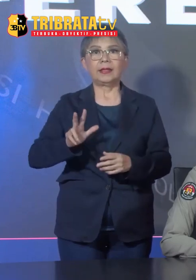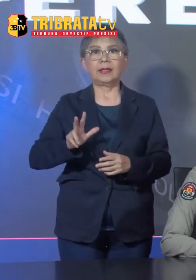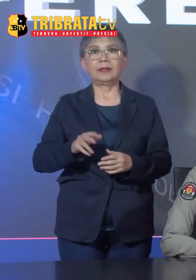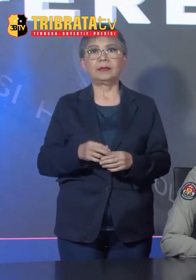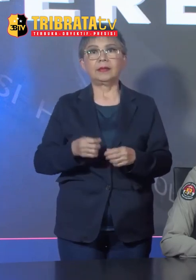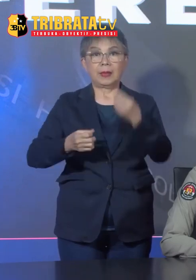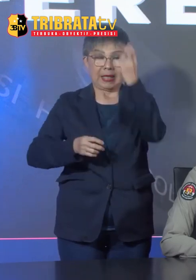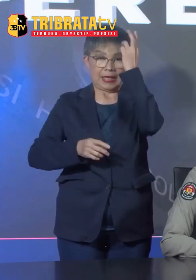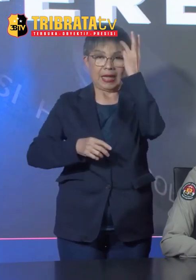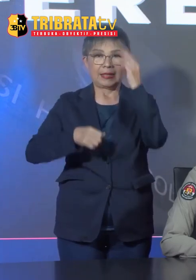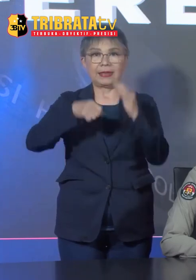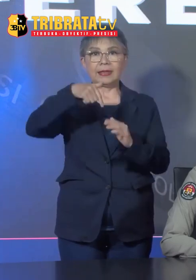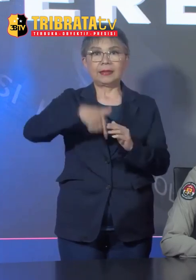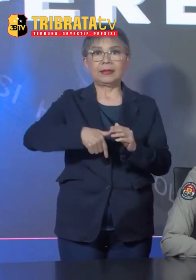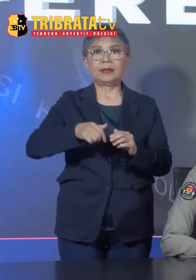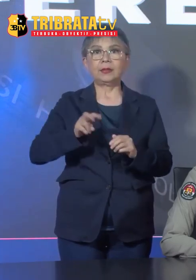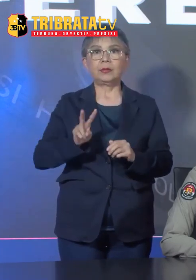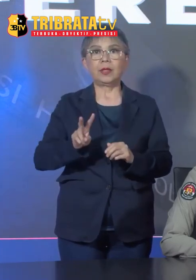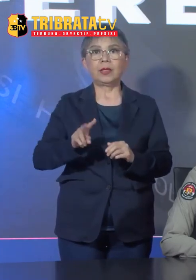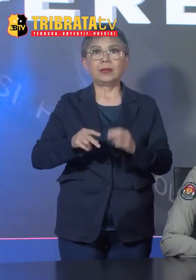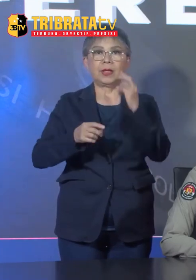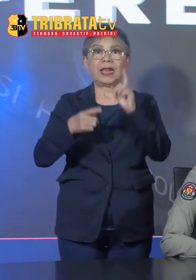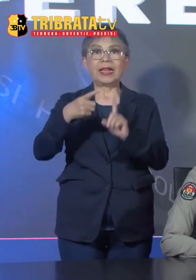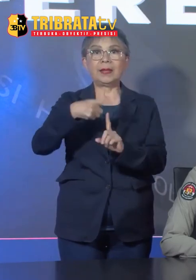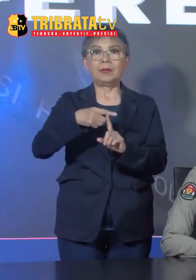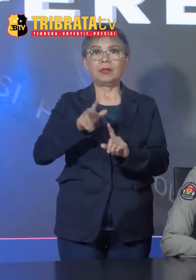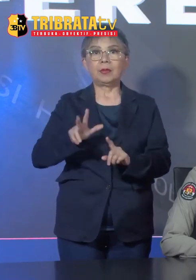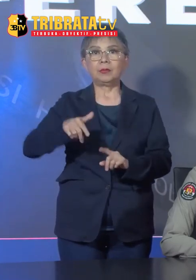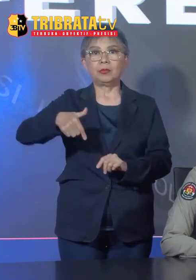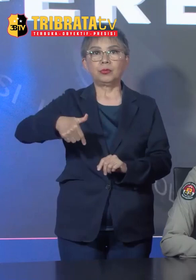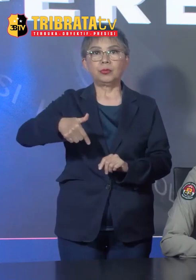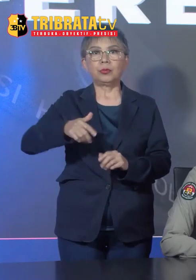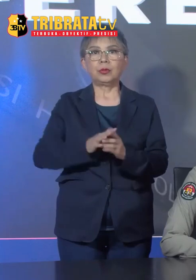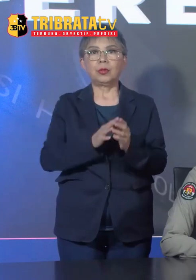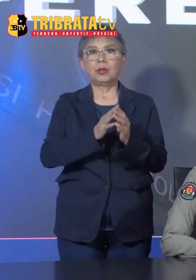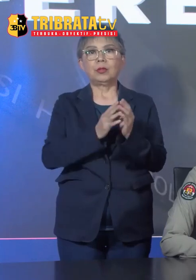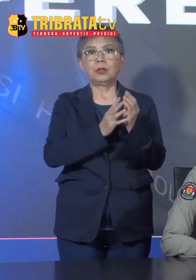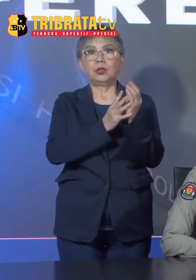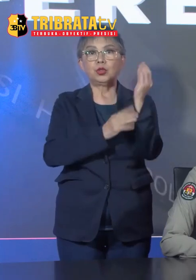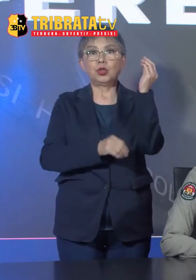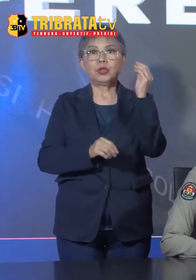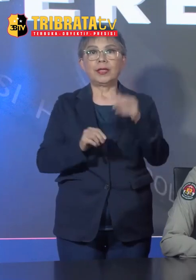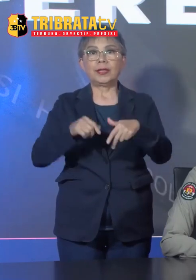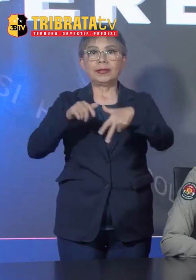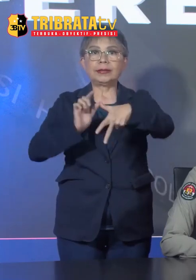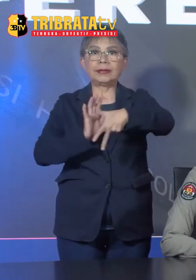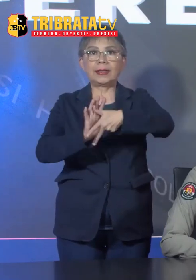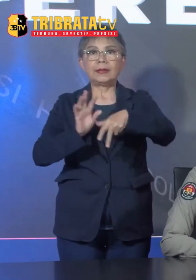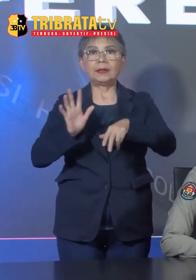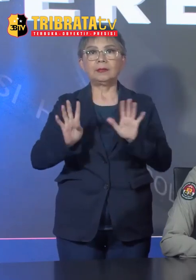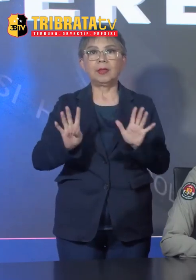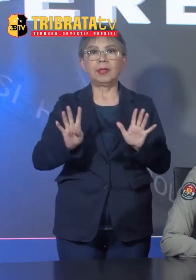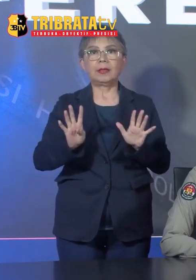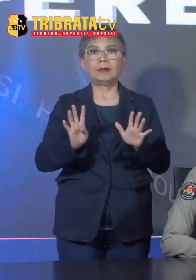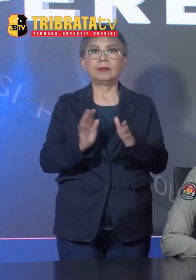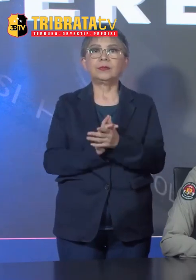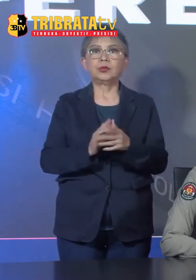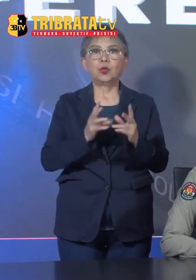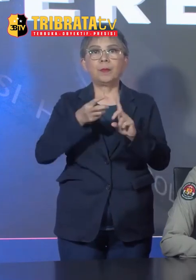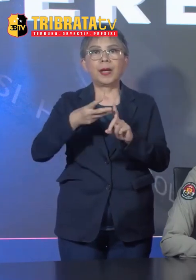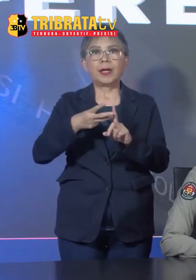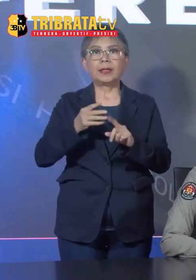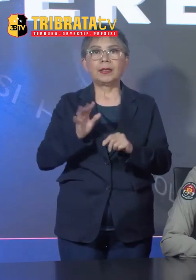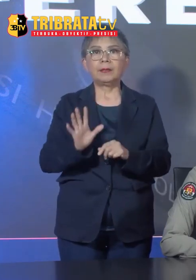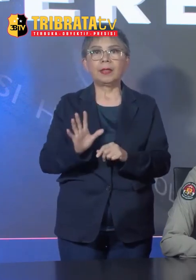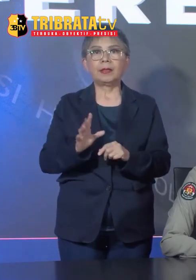Polda Kalsel 2 Polda Kaltim 37 Polda Sulsel 9 Polda Sulbar